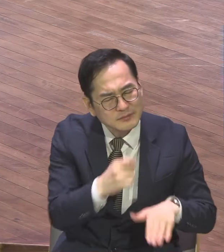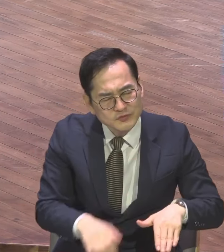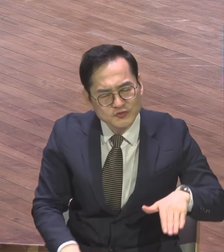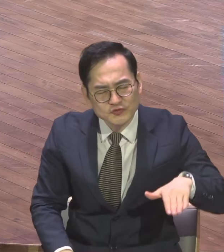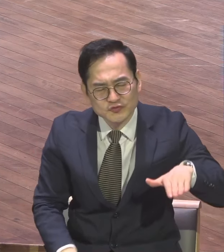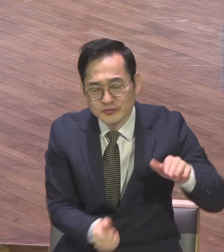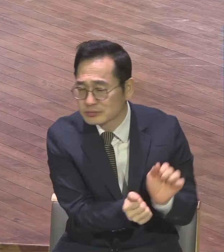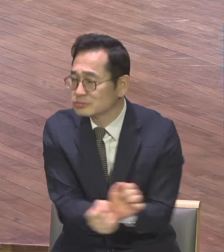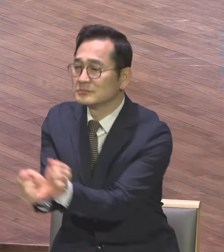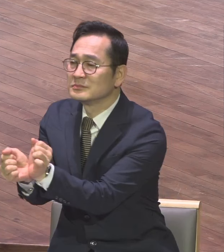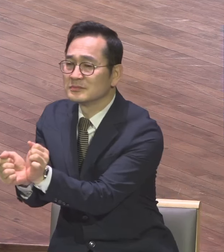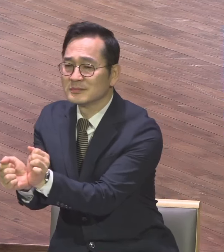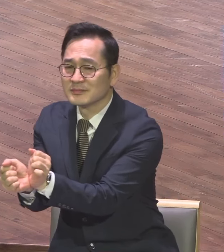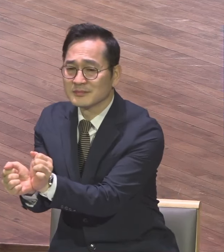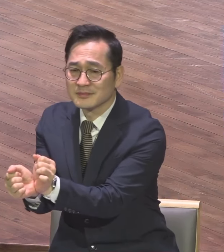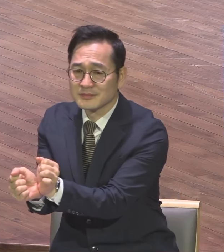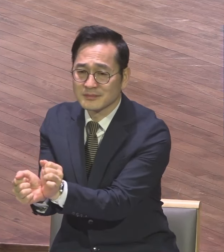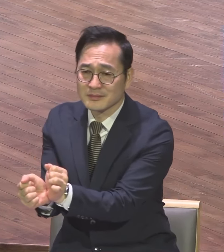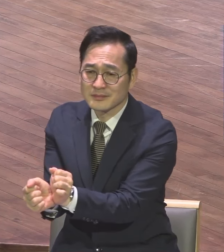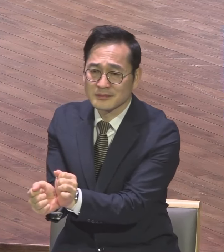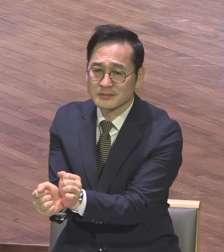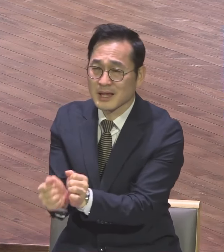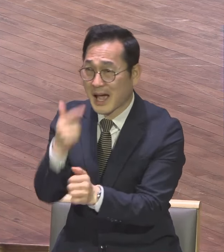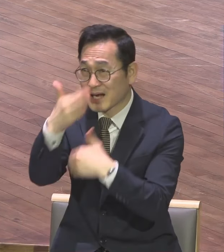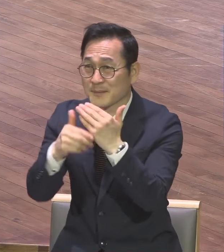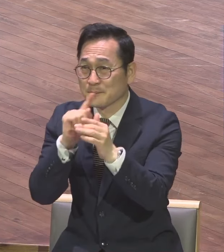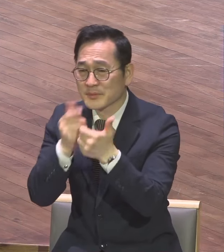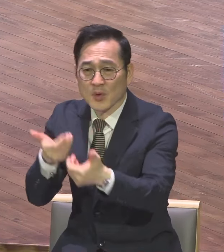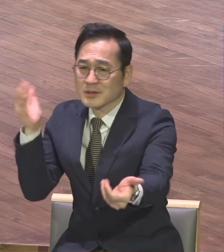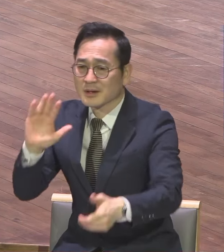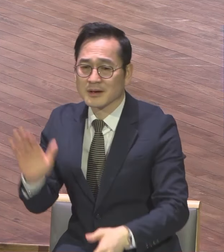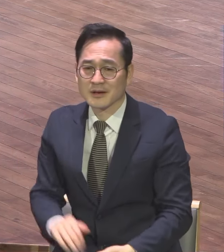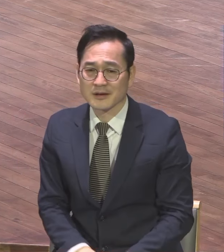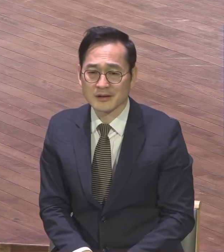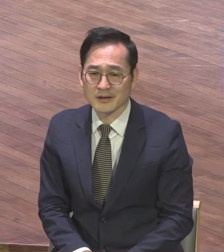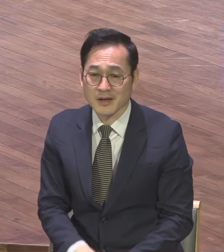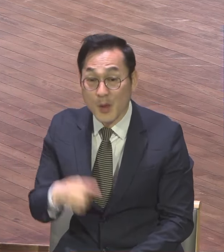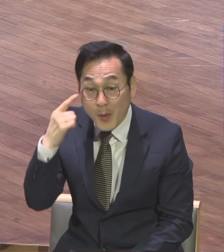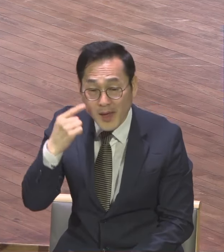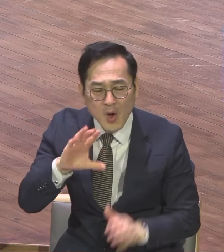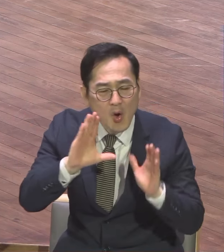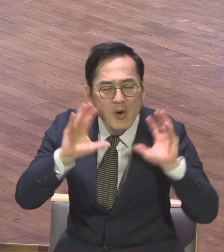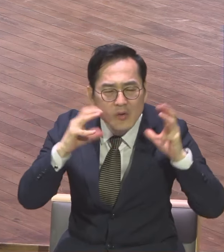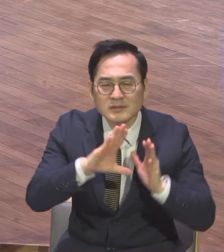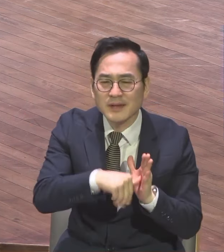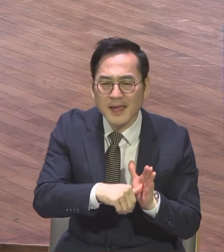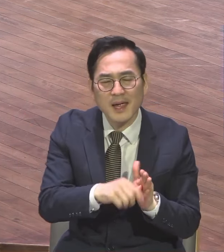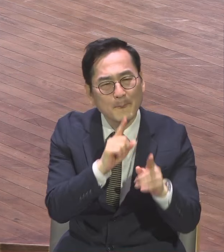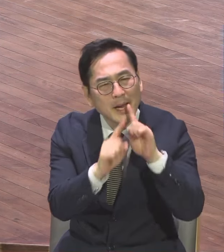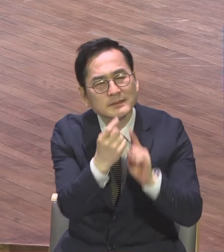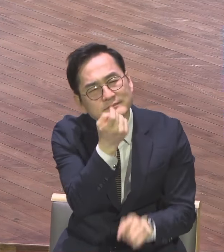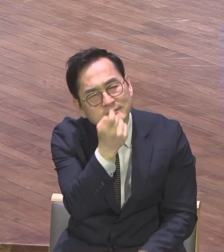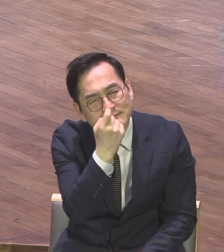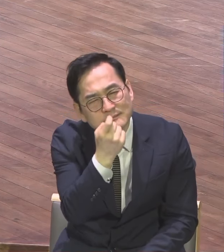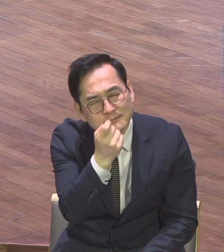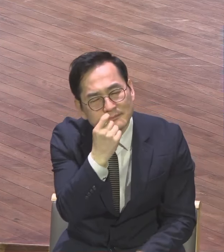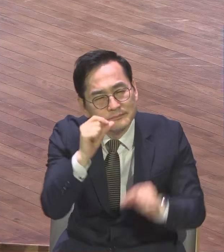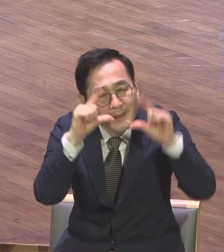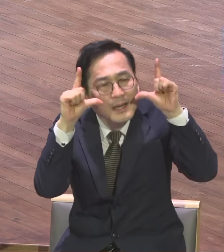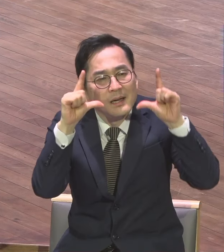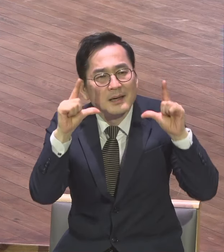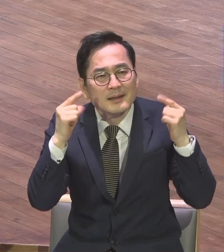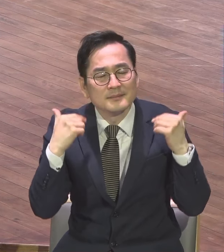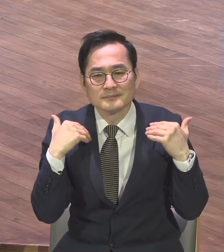믿음을 가질 수 있었던 그 이유가 어디 있었느냐? 어릴 때. 어릴 때 받은 이